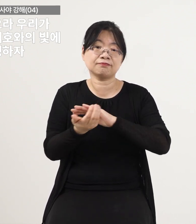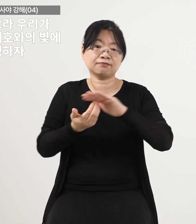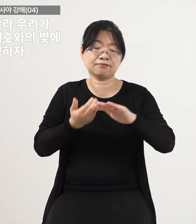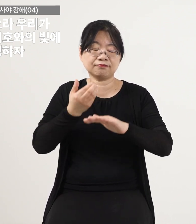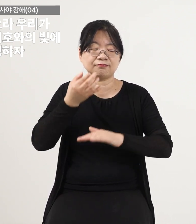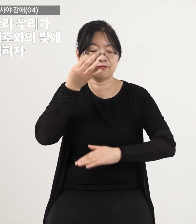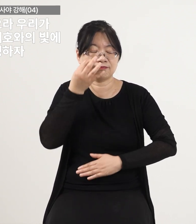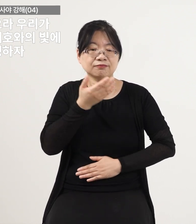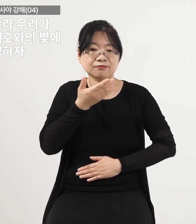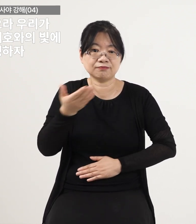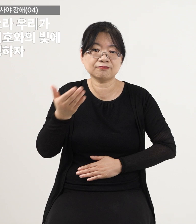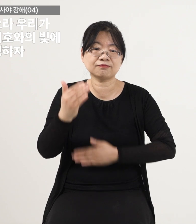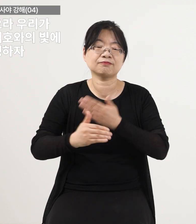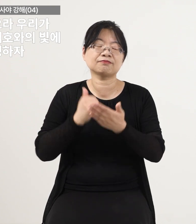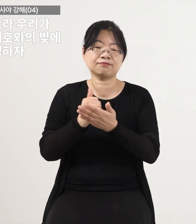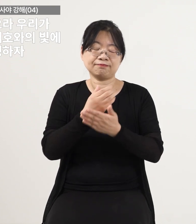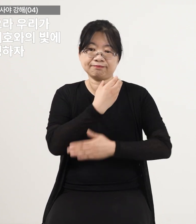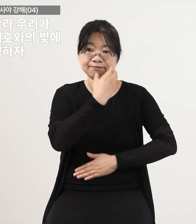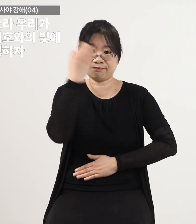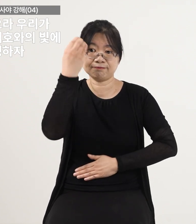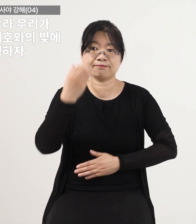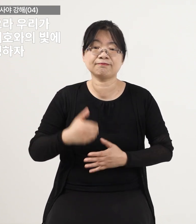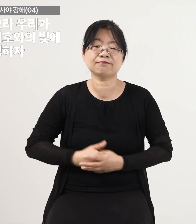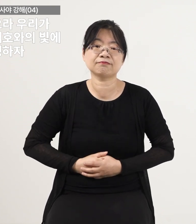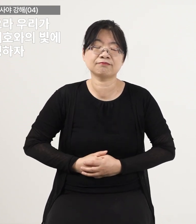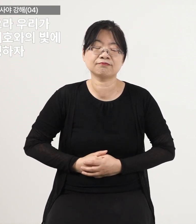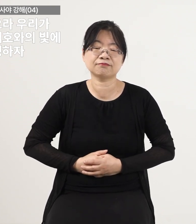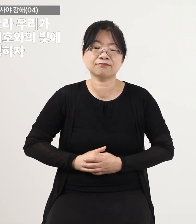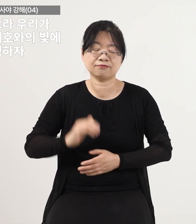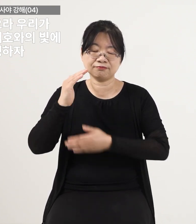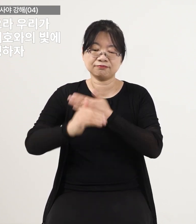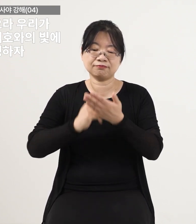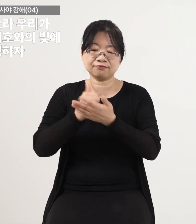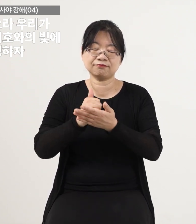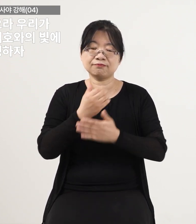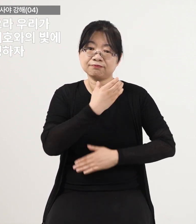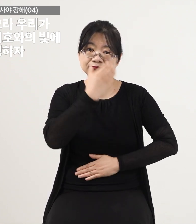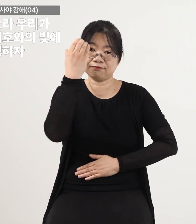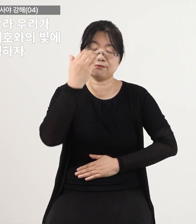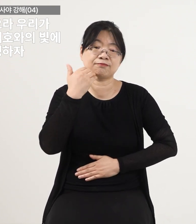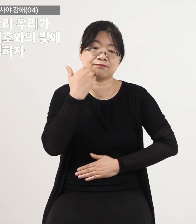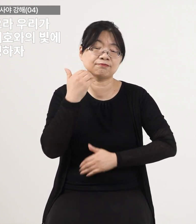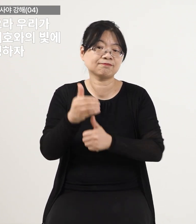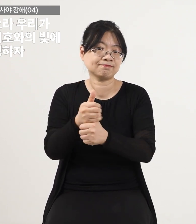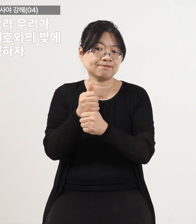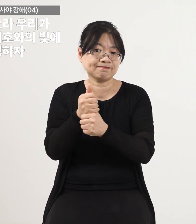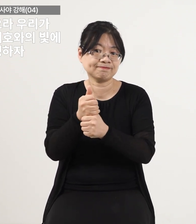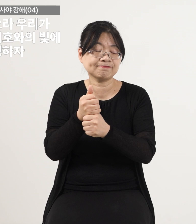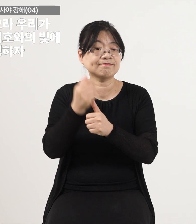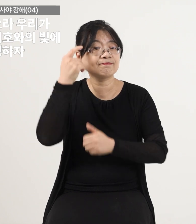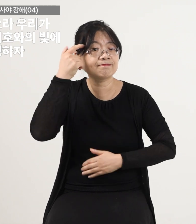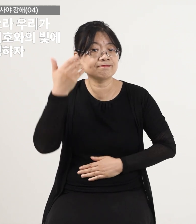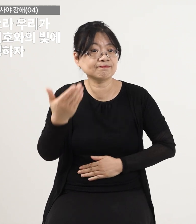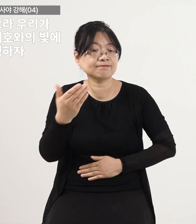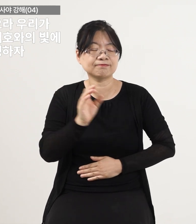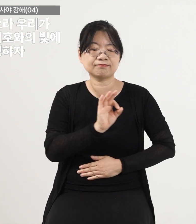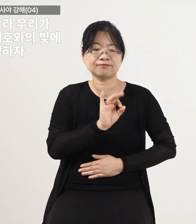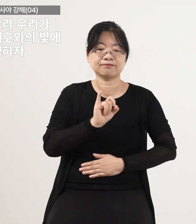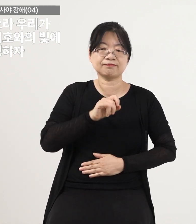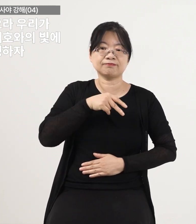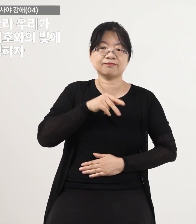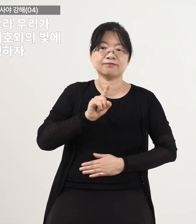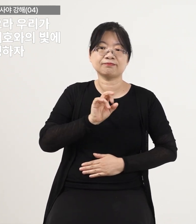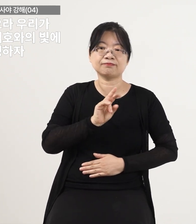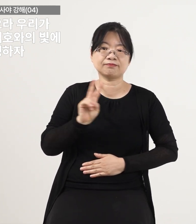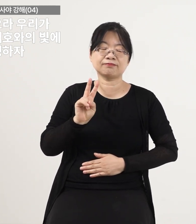보여주시는 하나님의 꿈입니다. 하나님의 꿈을 누가 붙잡은 거죠? 이사야